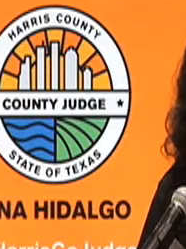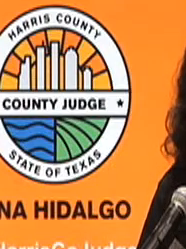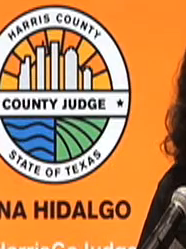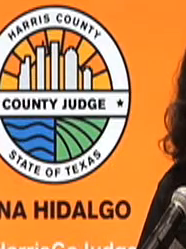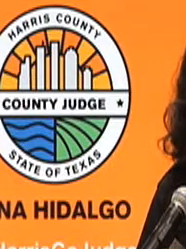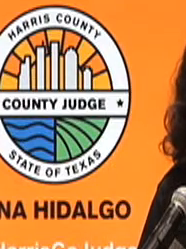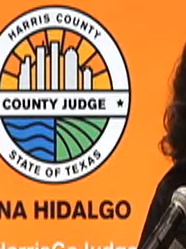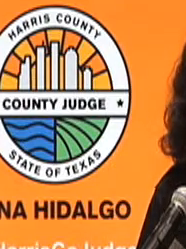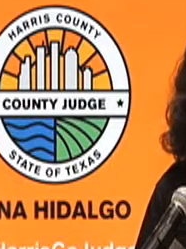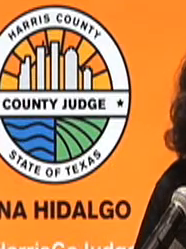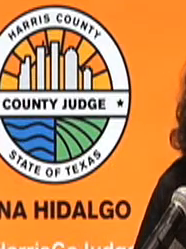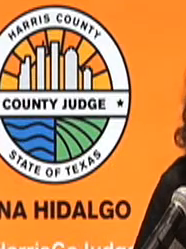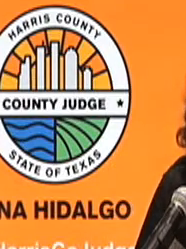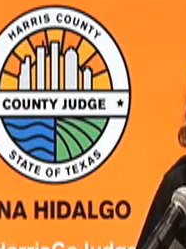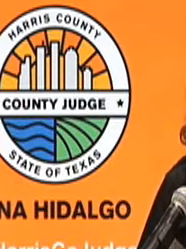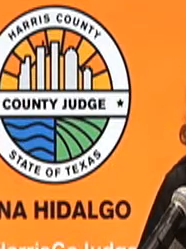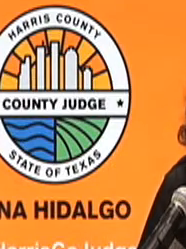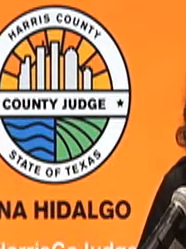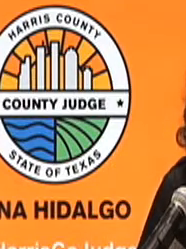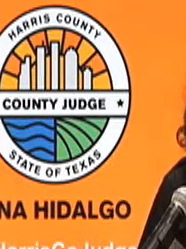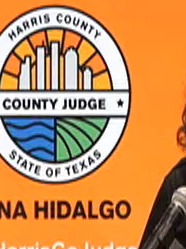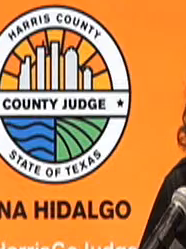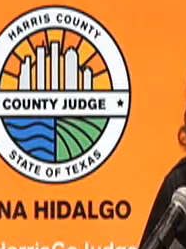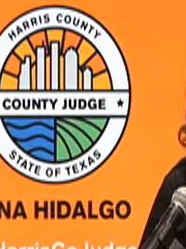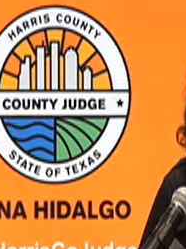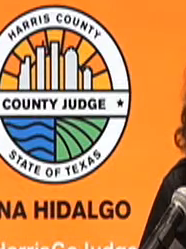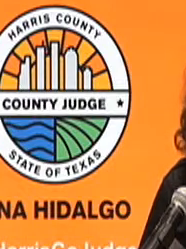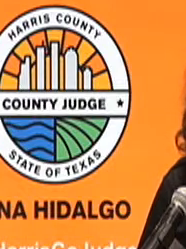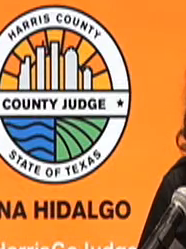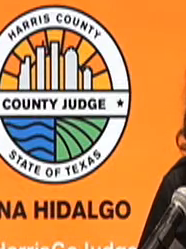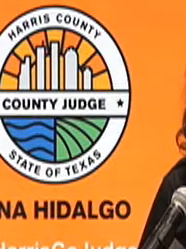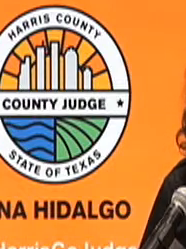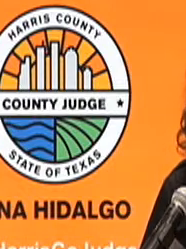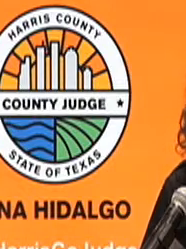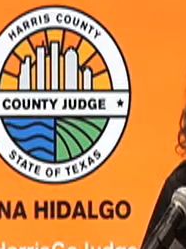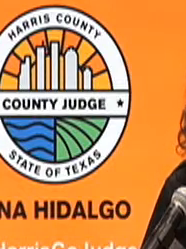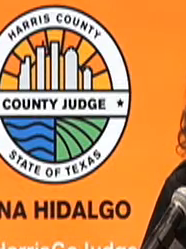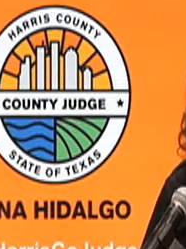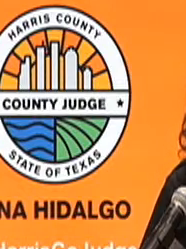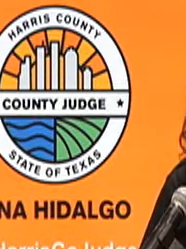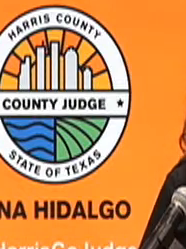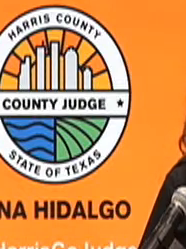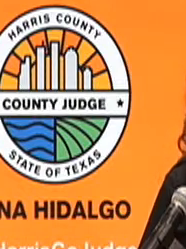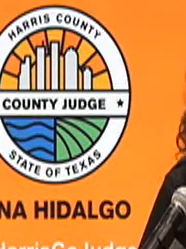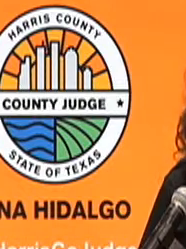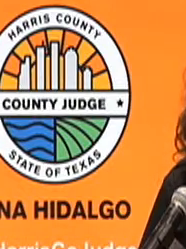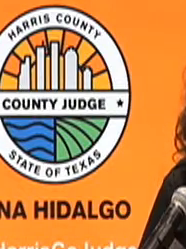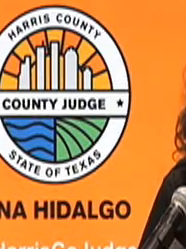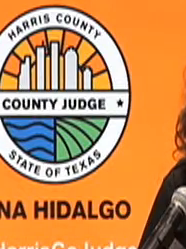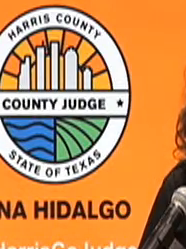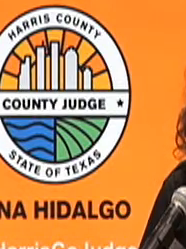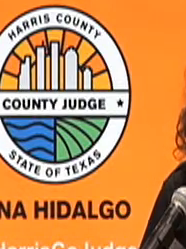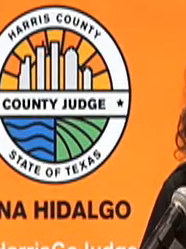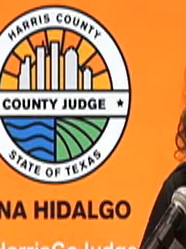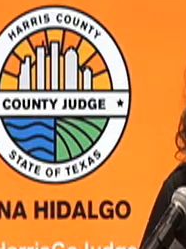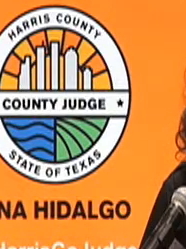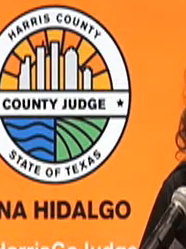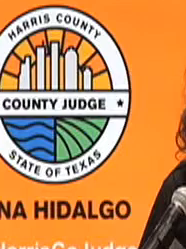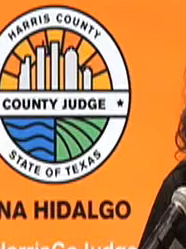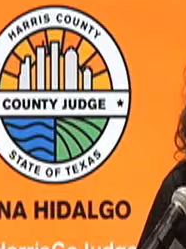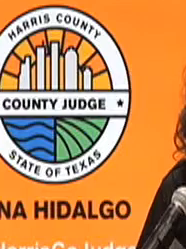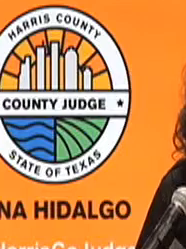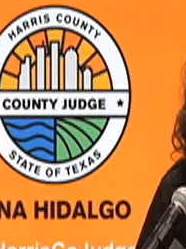esa marea alta son las que deben salir. El resto de nosotros que vivimos más al centro de la comunidad es quedarse en donde